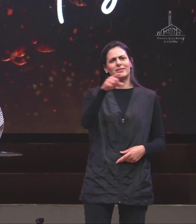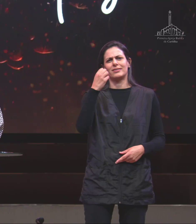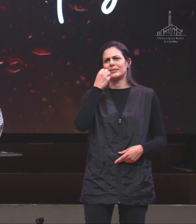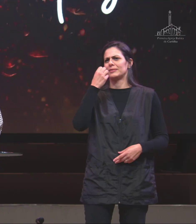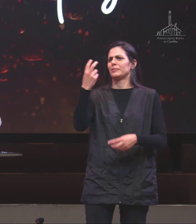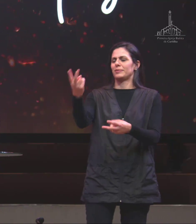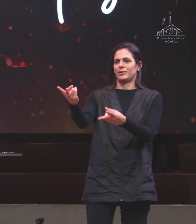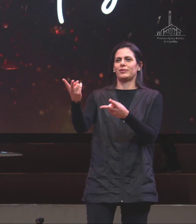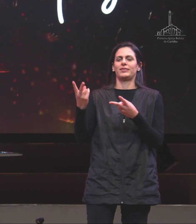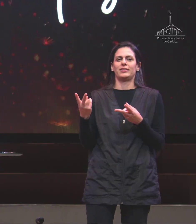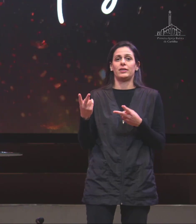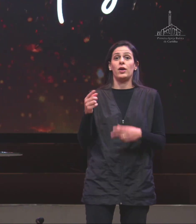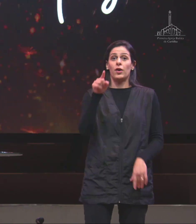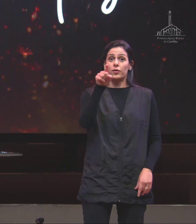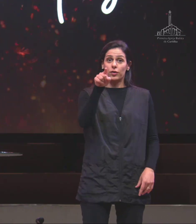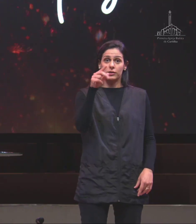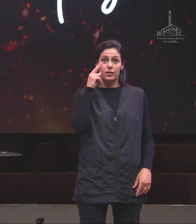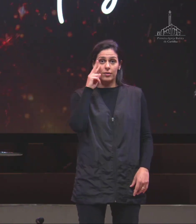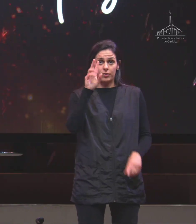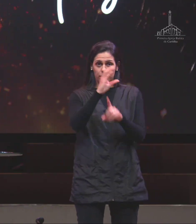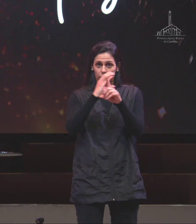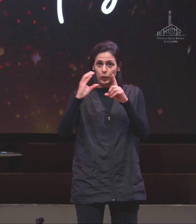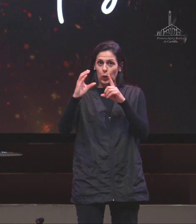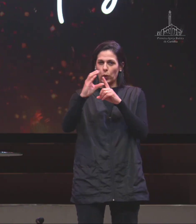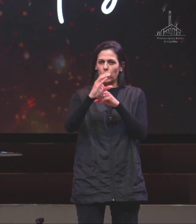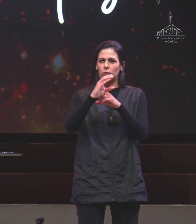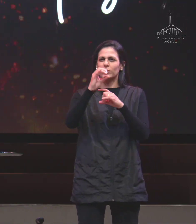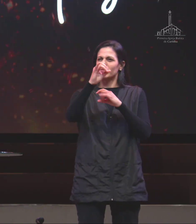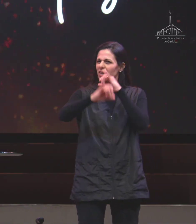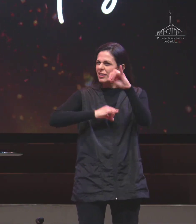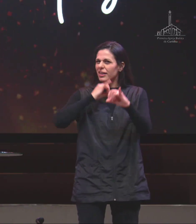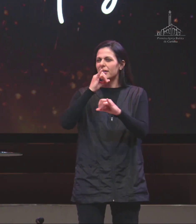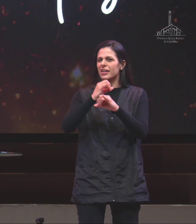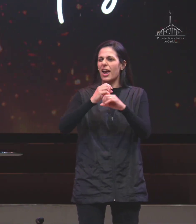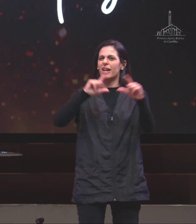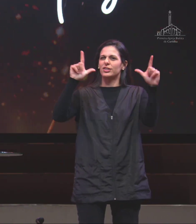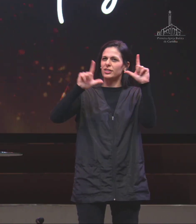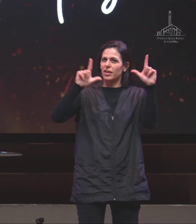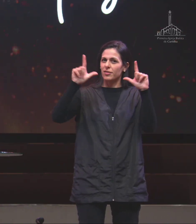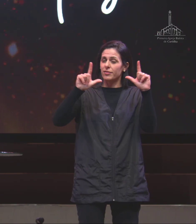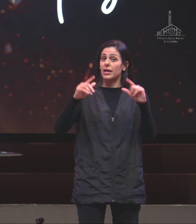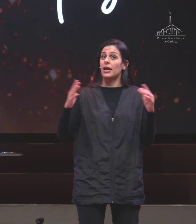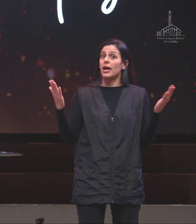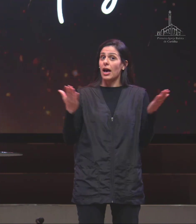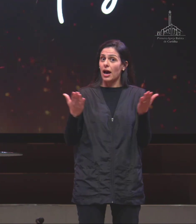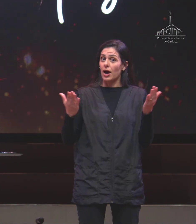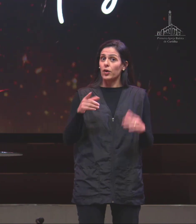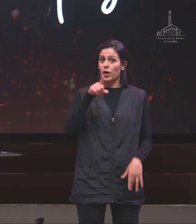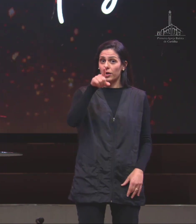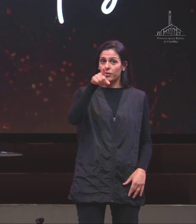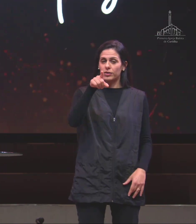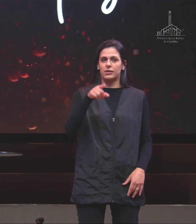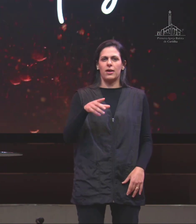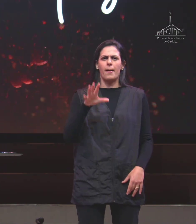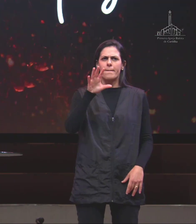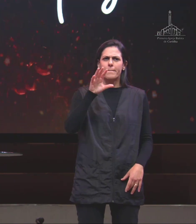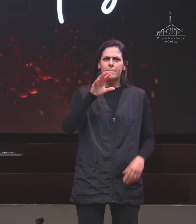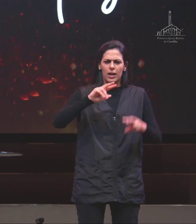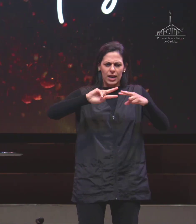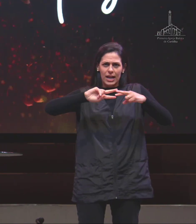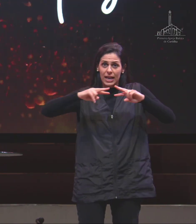bem-vindos. Você que está aí também conectado conosco, agora é a tua chance de você pegar esse link. Você já manda tanta coisa